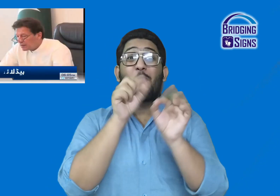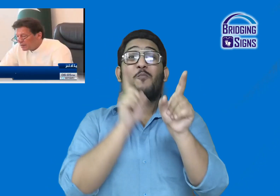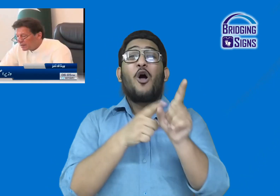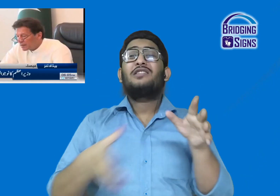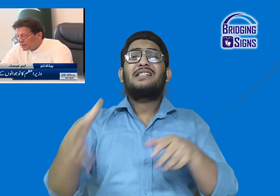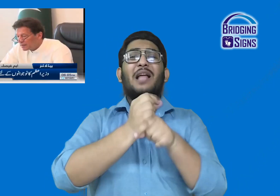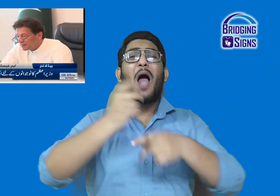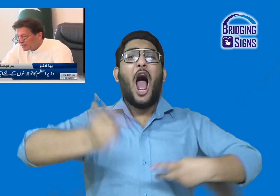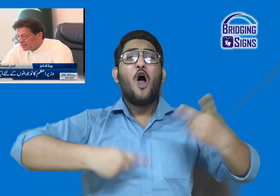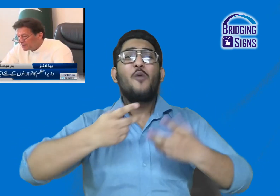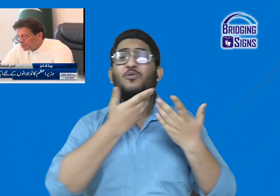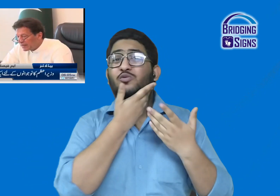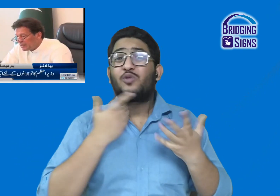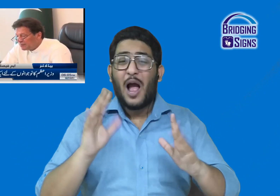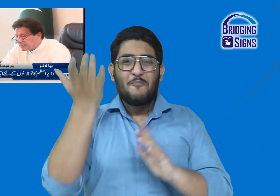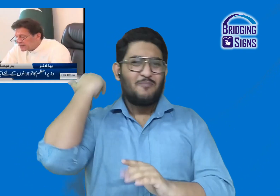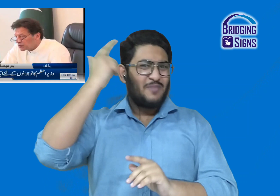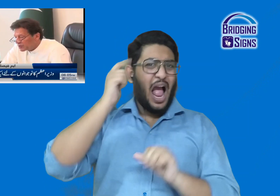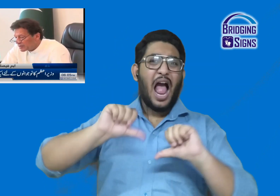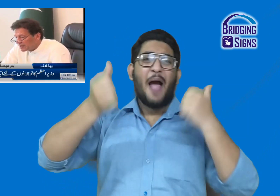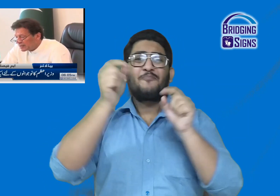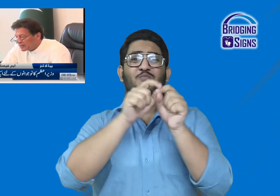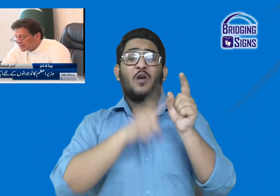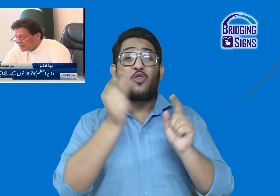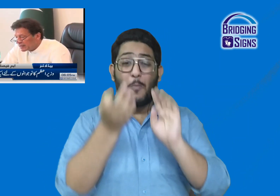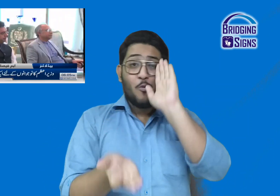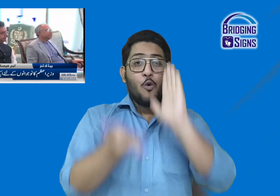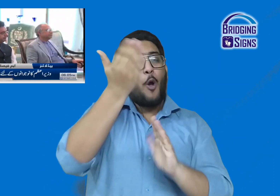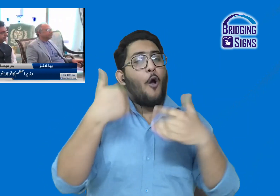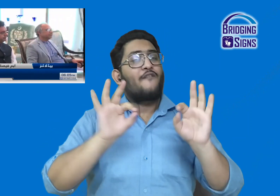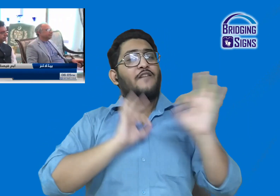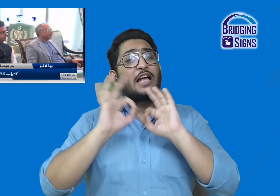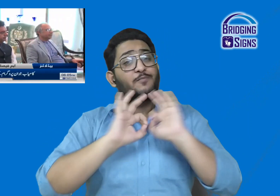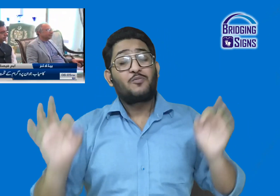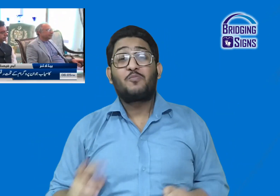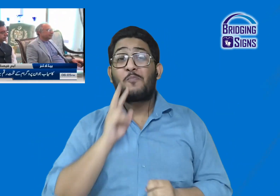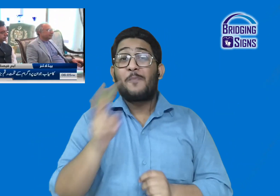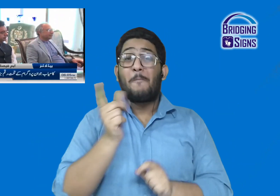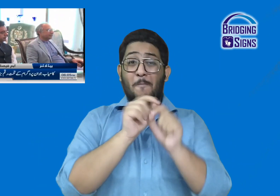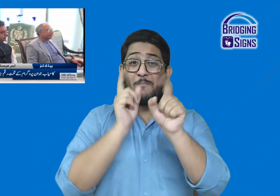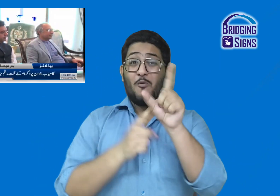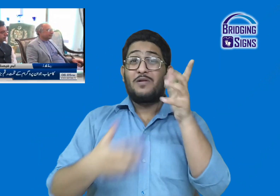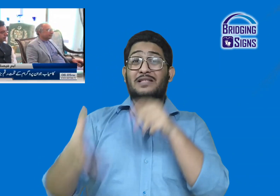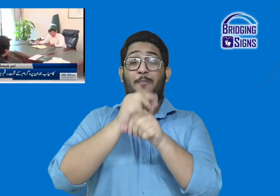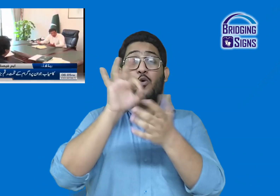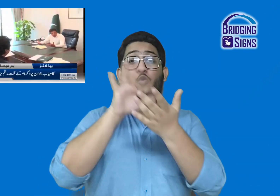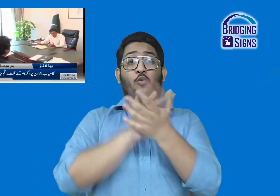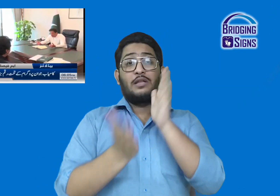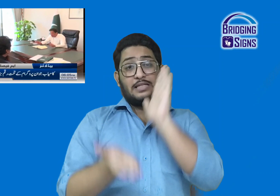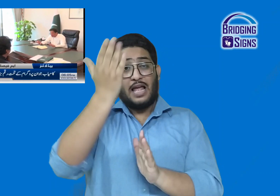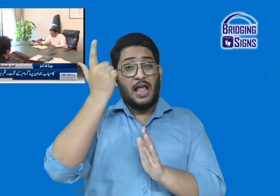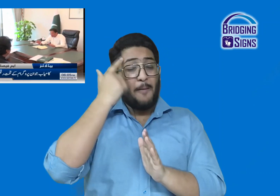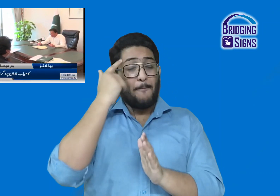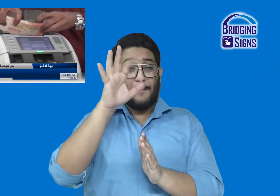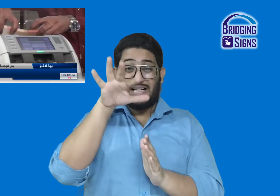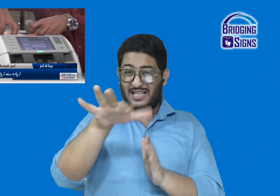वज़ीर-ए-आज़म इमरान खान का नौजवान के लिए एक और अहम फैसला। कामयाब जवान प्रोग्राम के तहत रकम बढ़ाने की मंजूरी दे दी। नौजवानों को